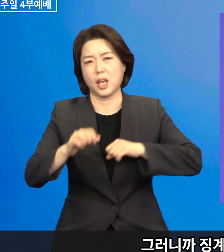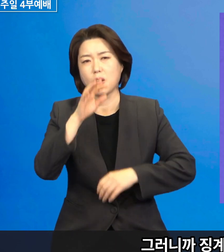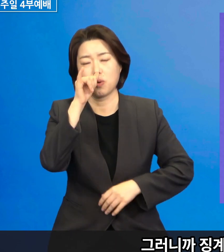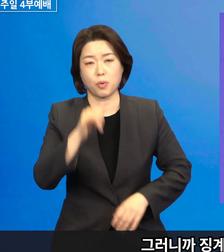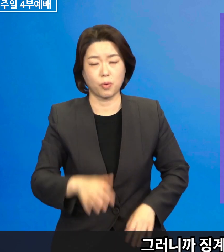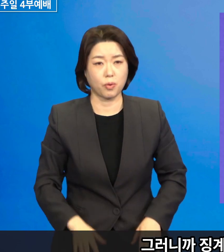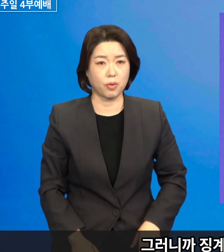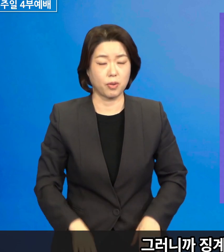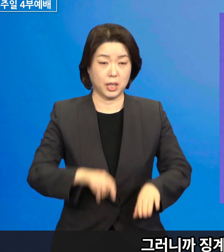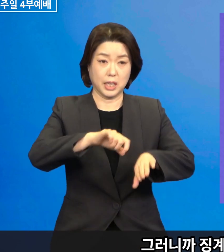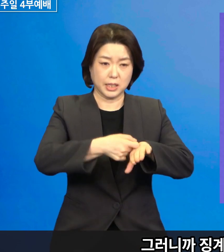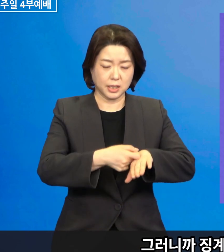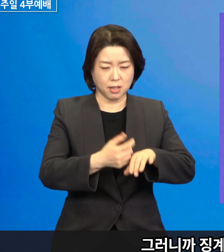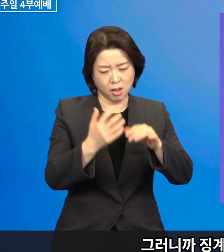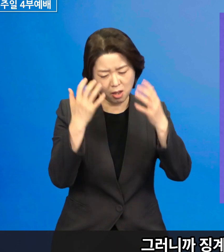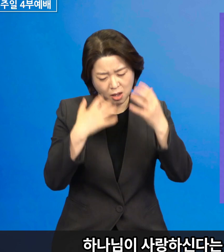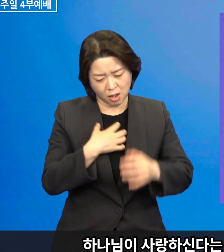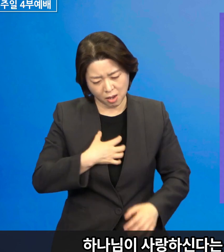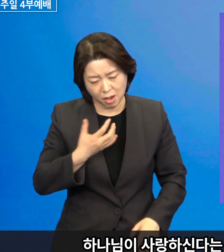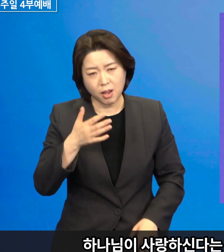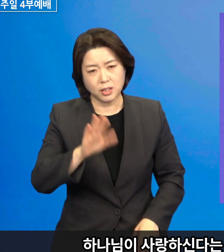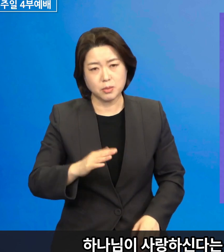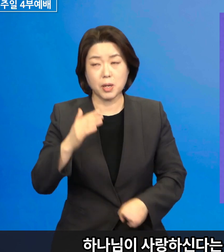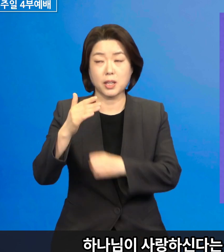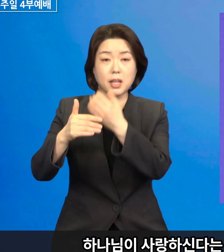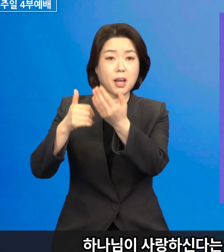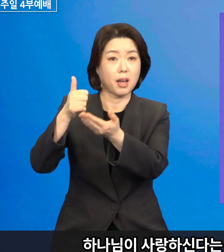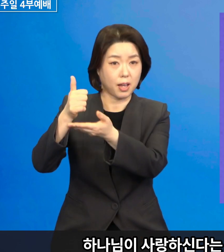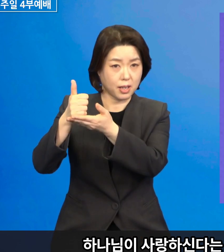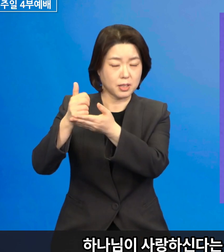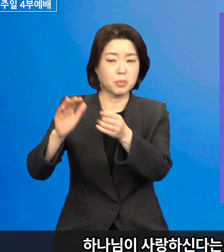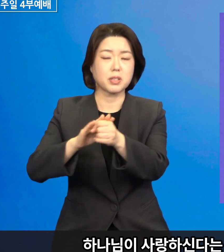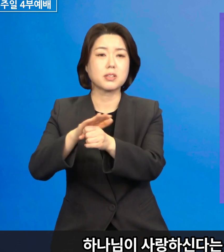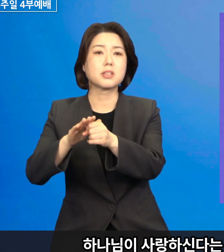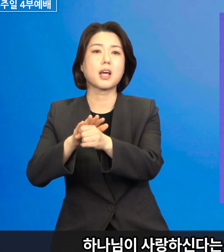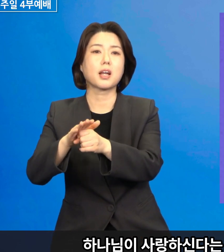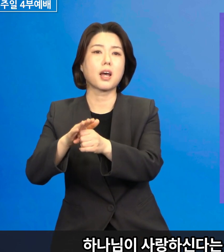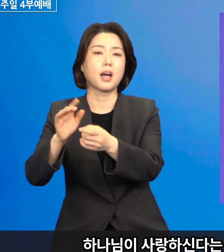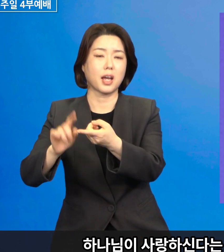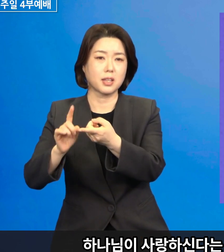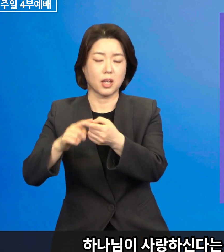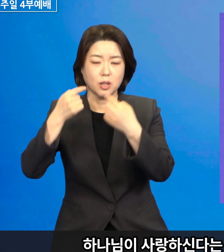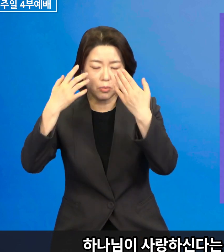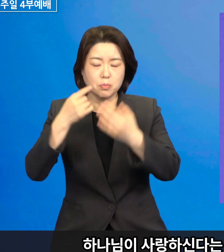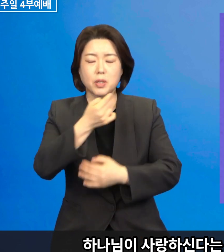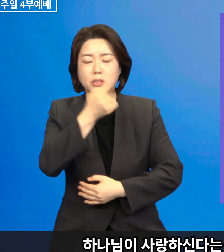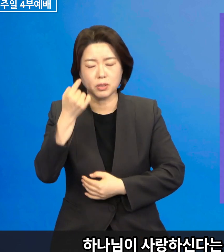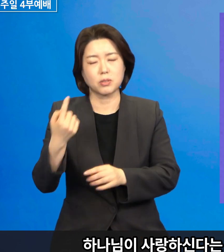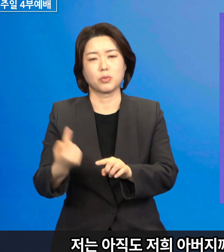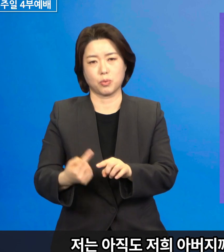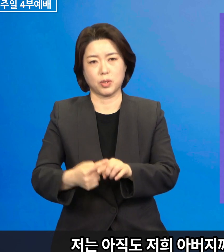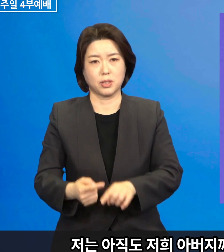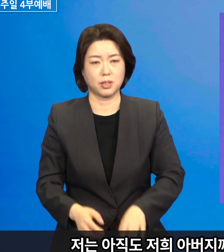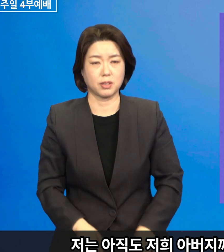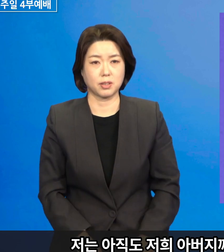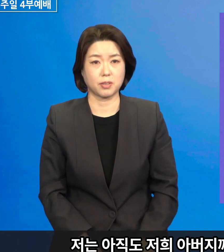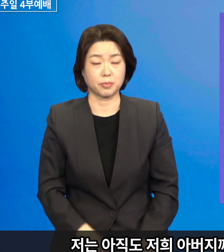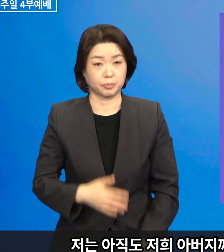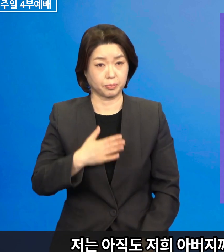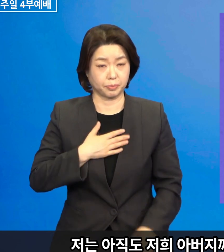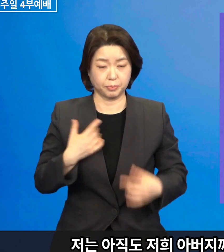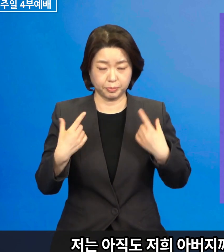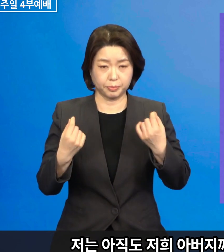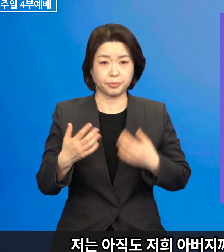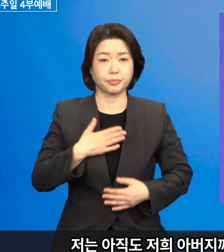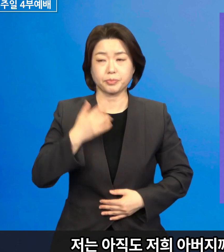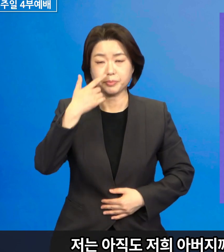징계는 고통스럽지만 하나님이 사랑하신다는 분명한 증거이기도 합니다. 저는 아직도 저희